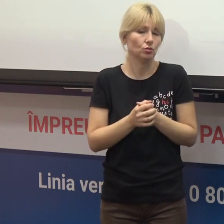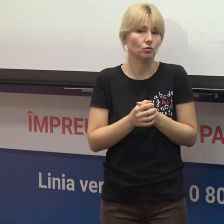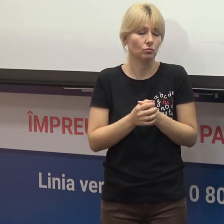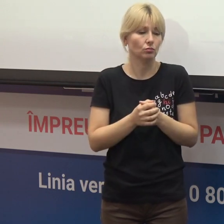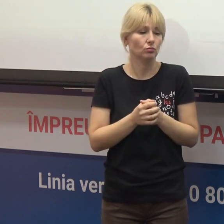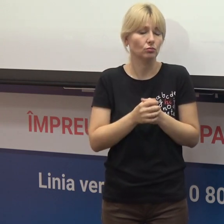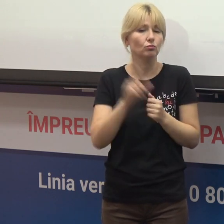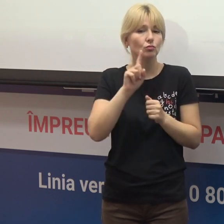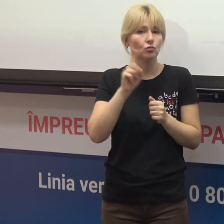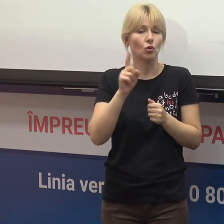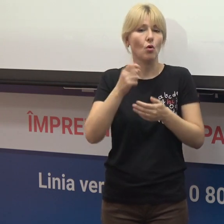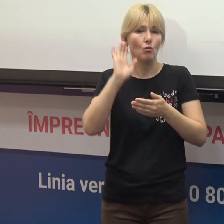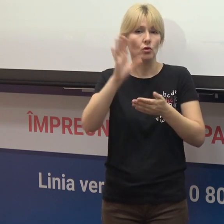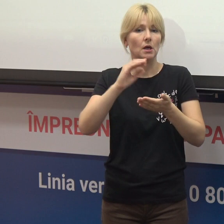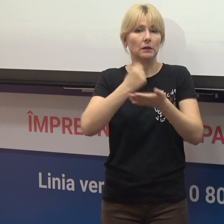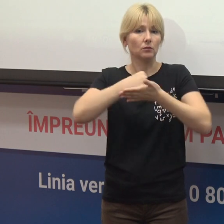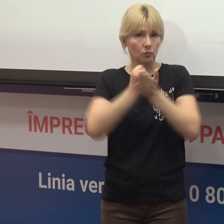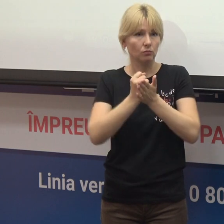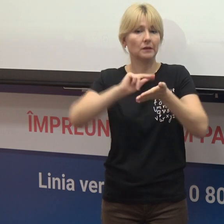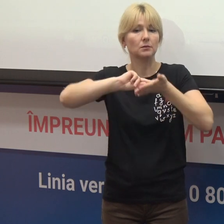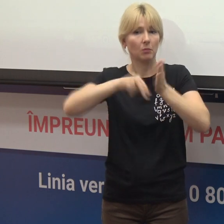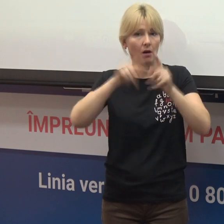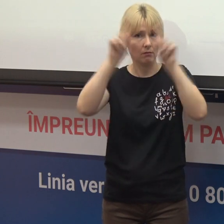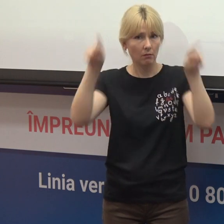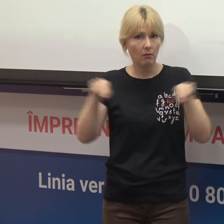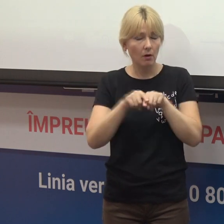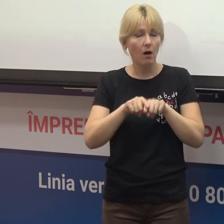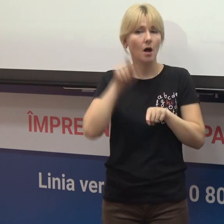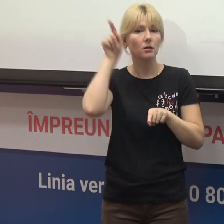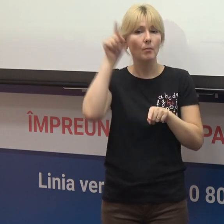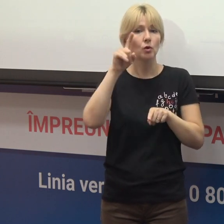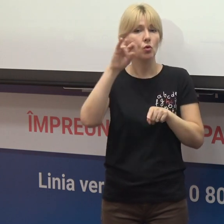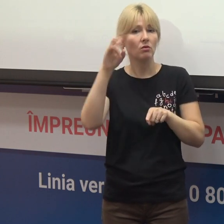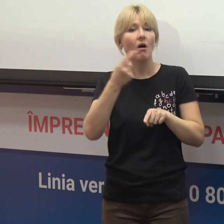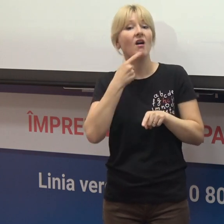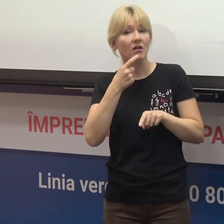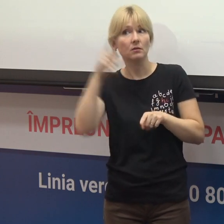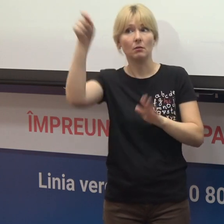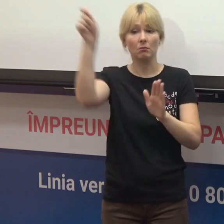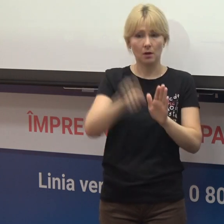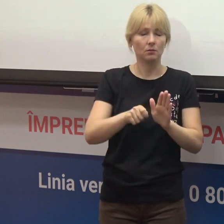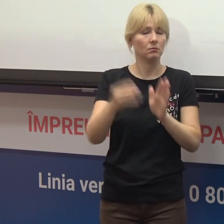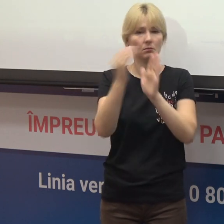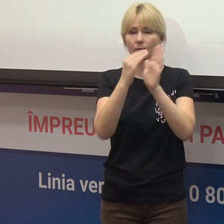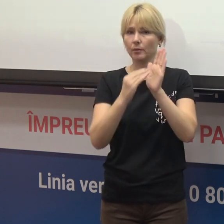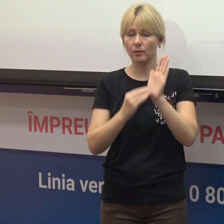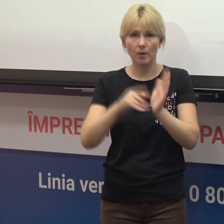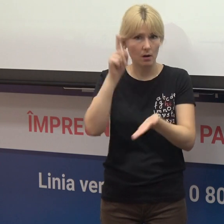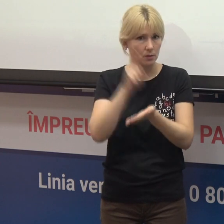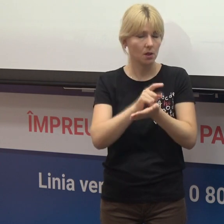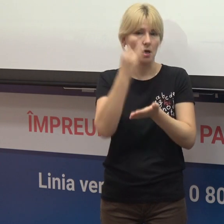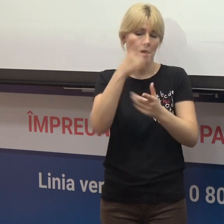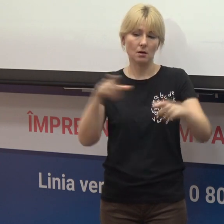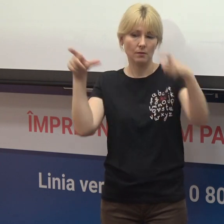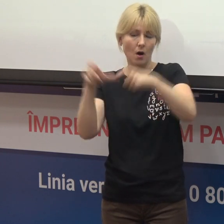întocmească acea listă epidemiologică care, vă zic, va include în sine toate datele cu referire